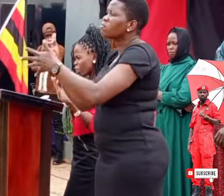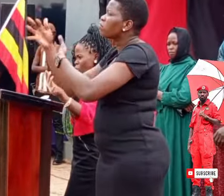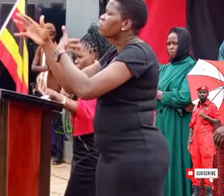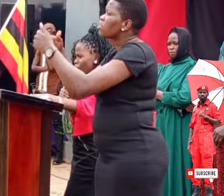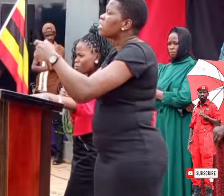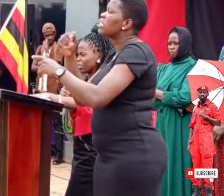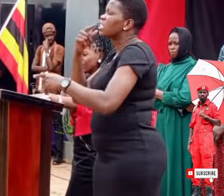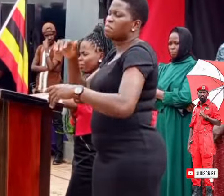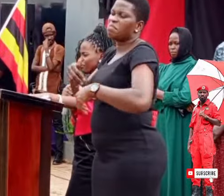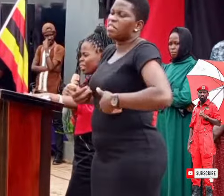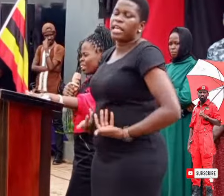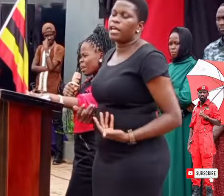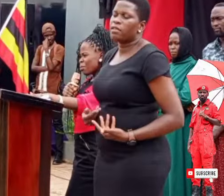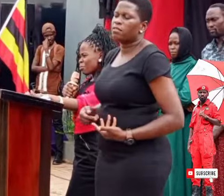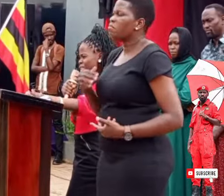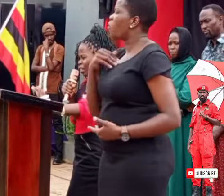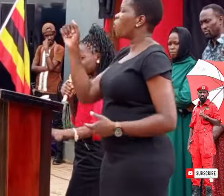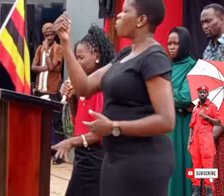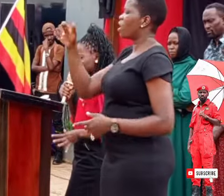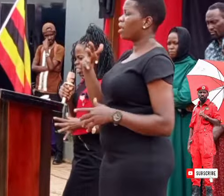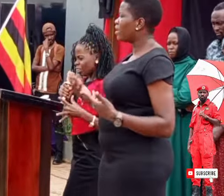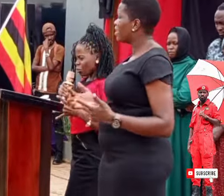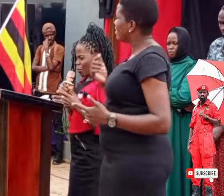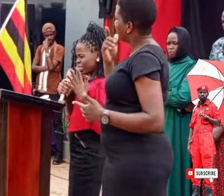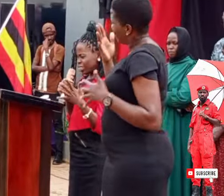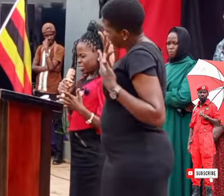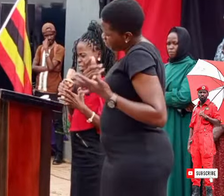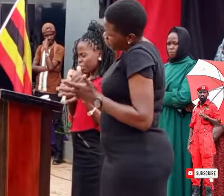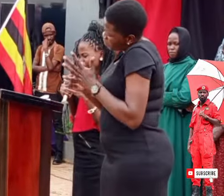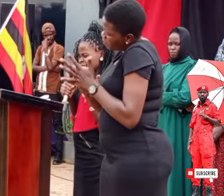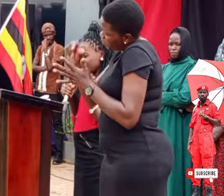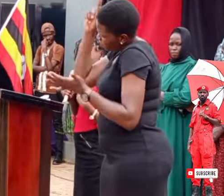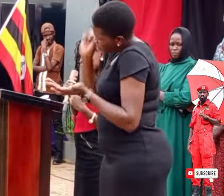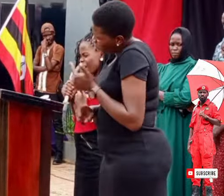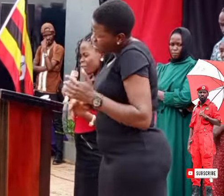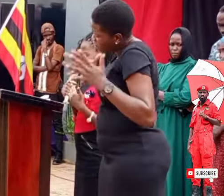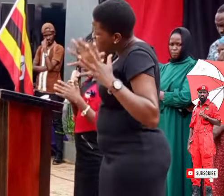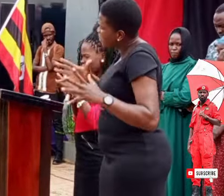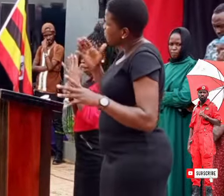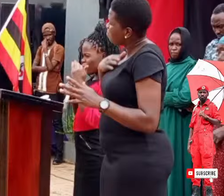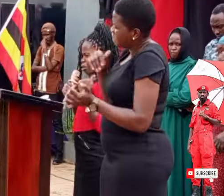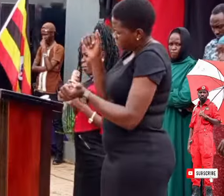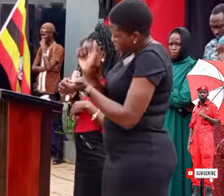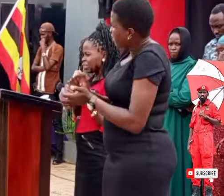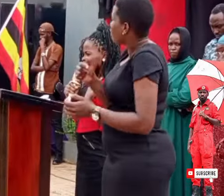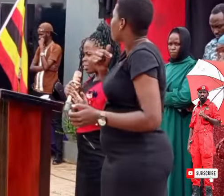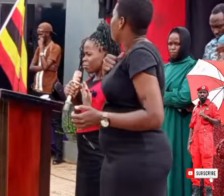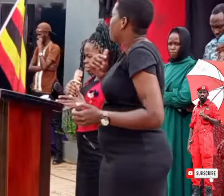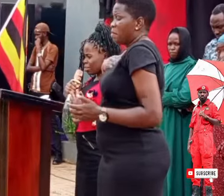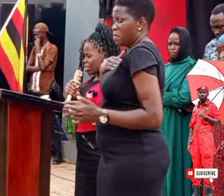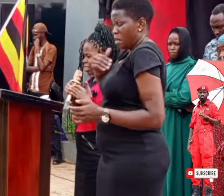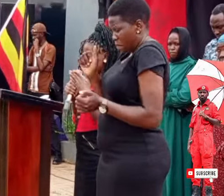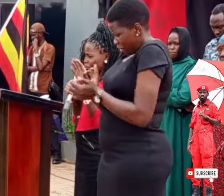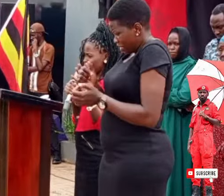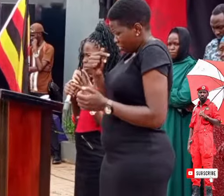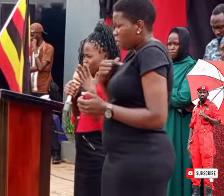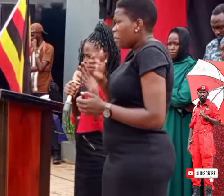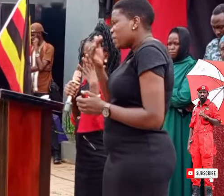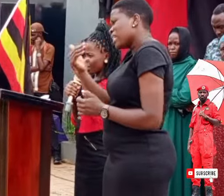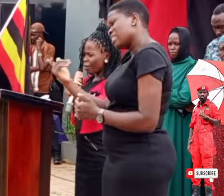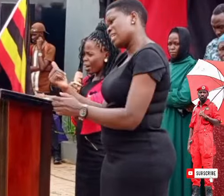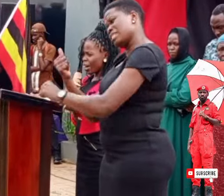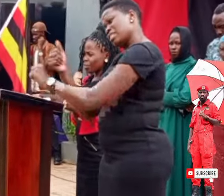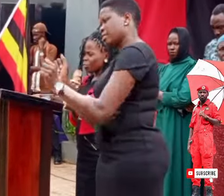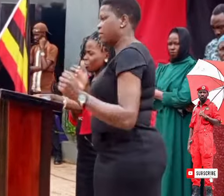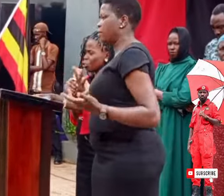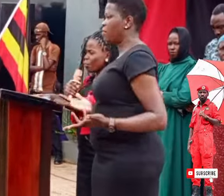yabula nakubaonangamba nze enkole tontambuza namubuuza nekyendi ekinkwasizza enyeeko ekimbonyabonye kibonyabonye omwana